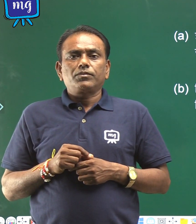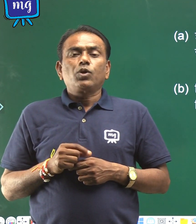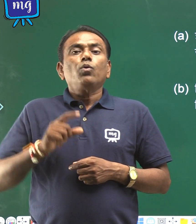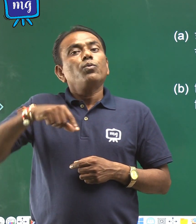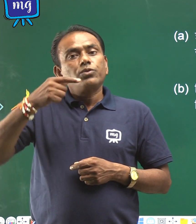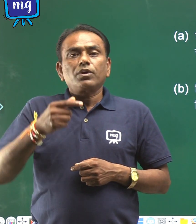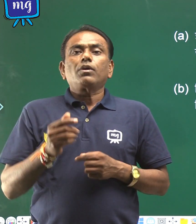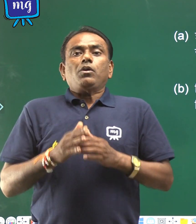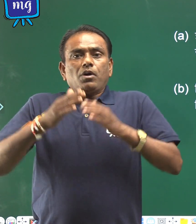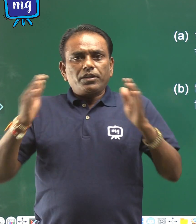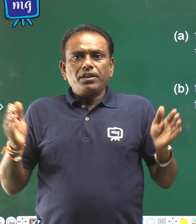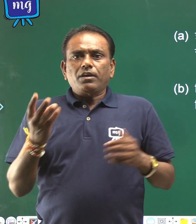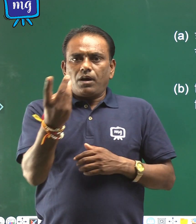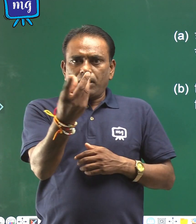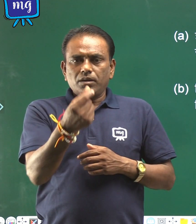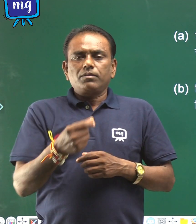उससे अधिक अंक